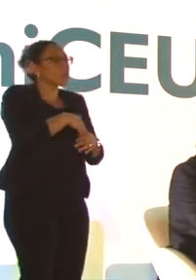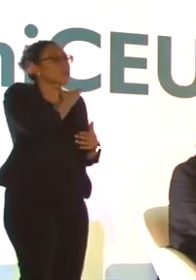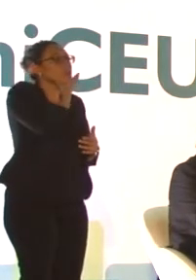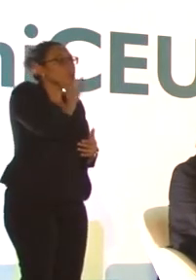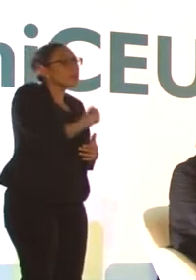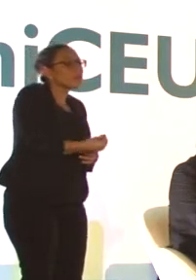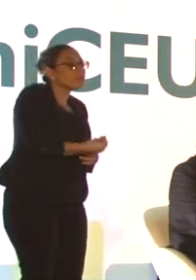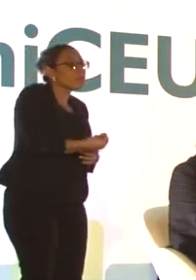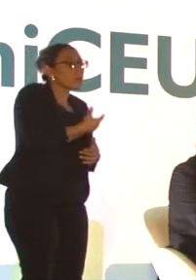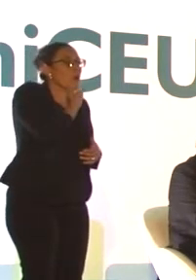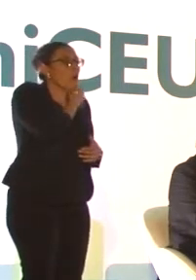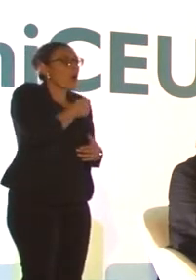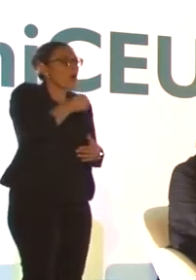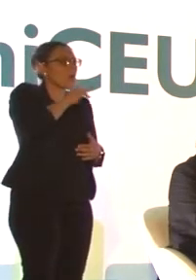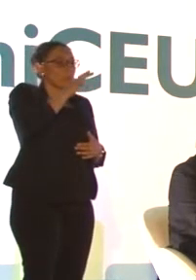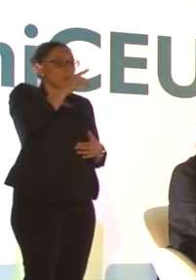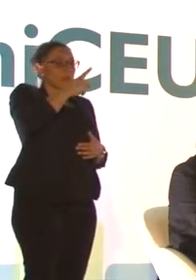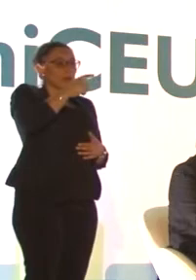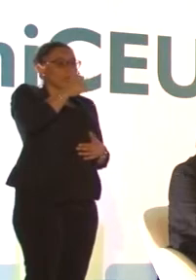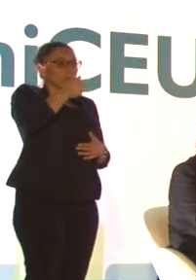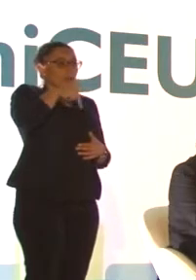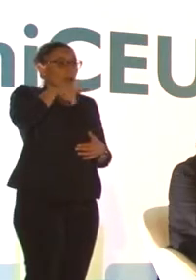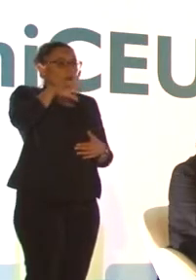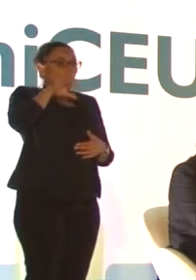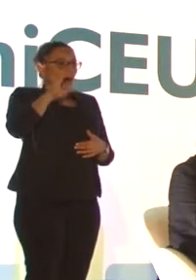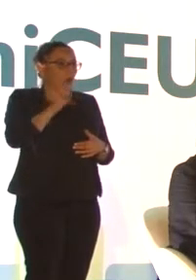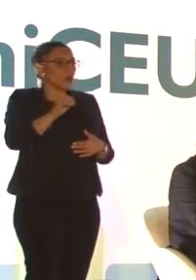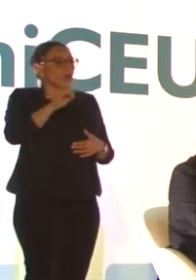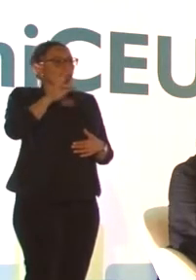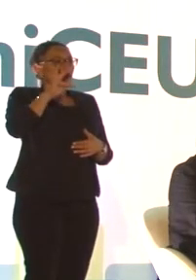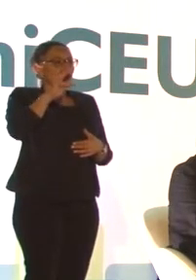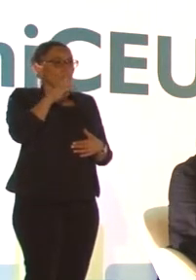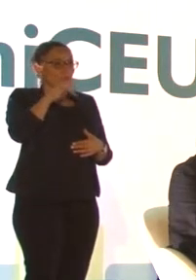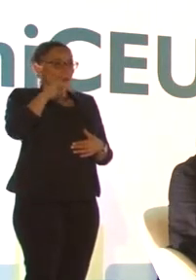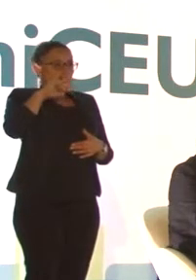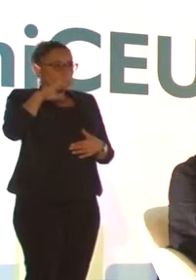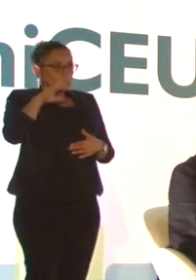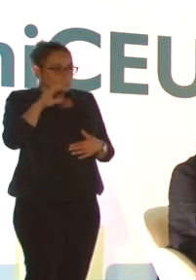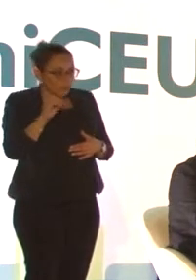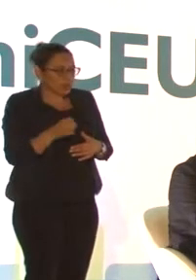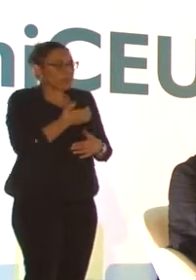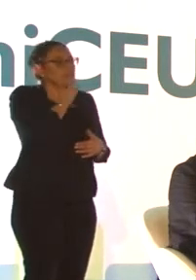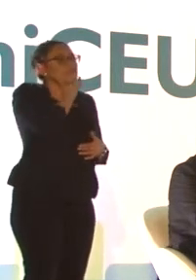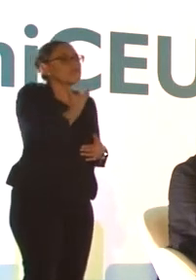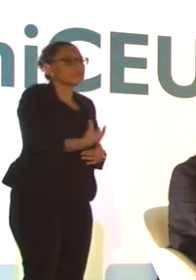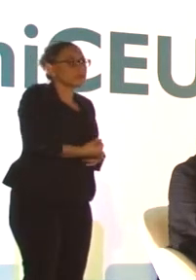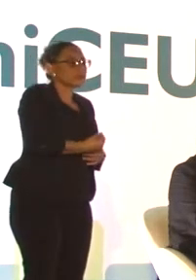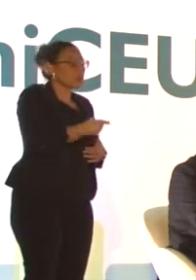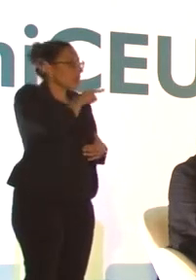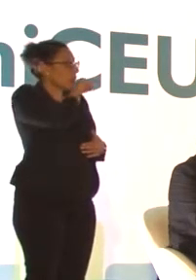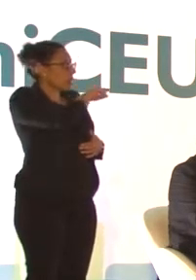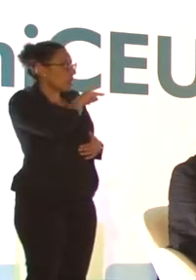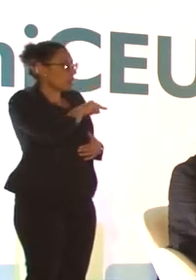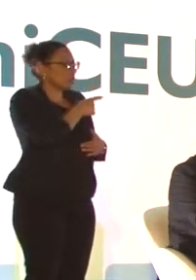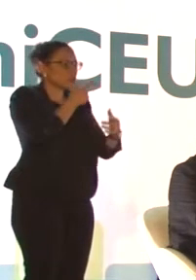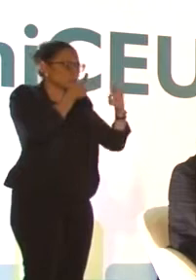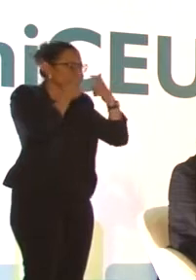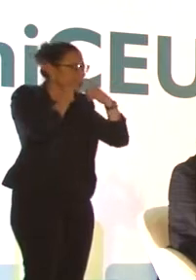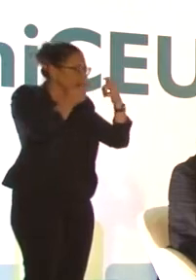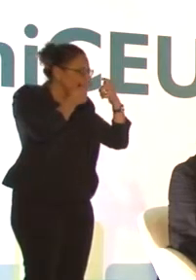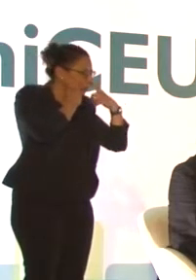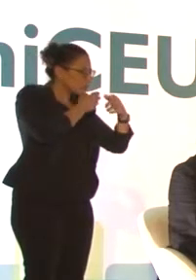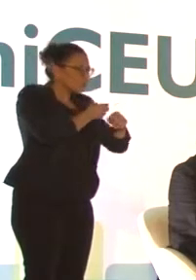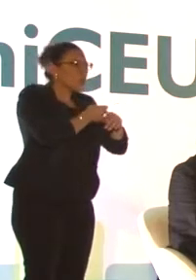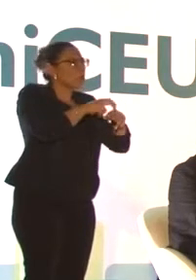tivemos, que o Paulo Freire chorou muito, por duas razões, pela morte do índio, mas por uma